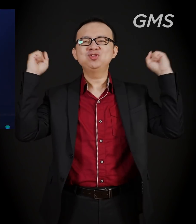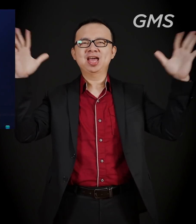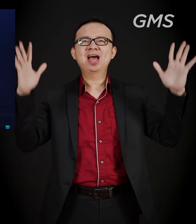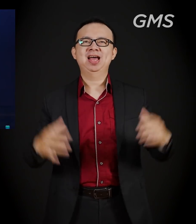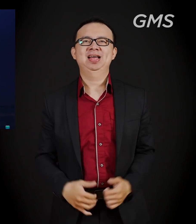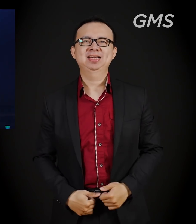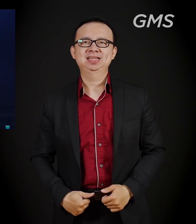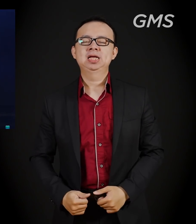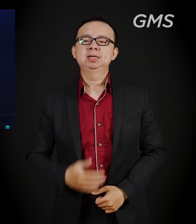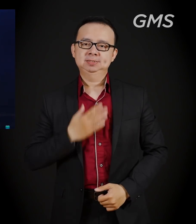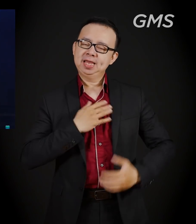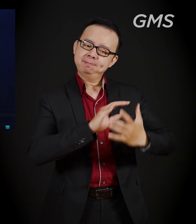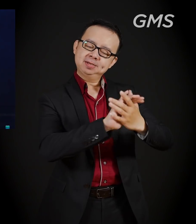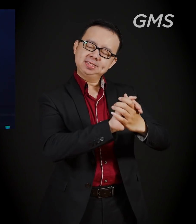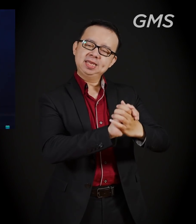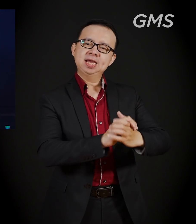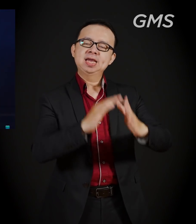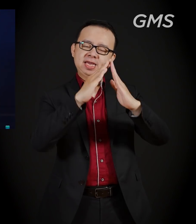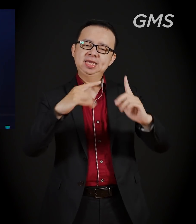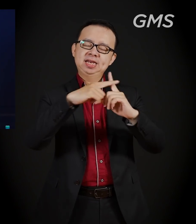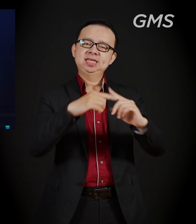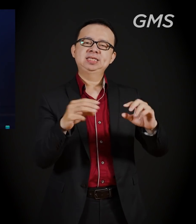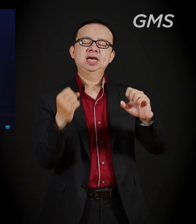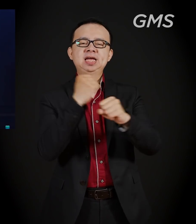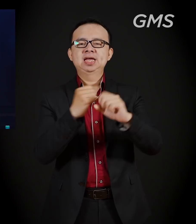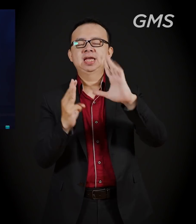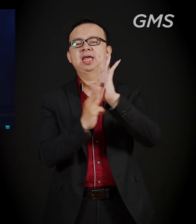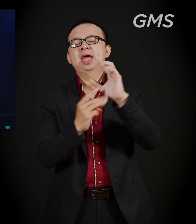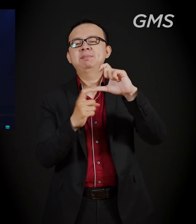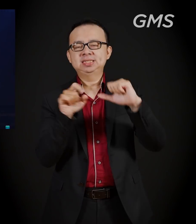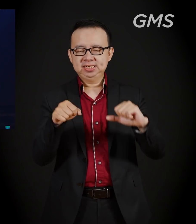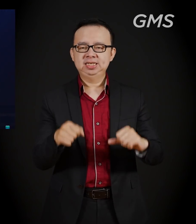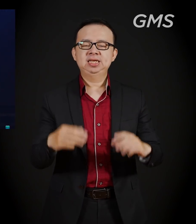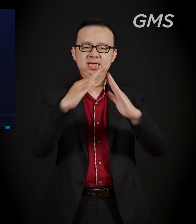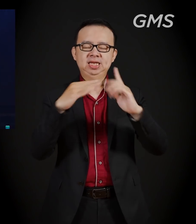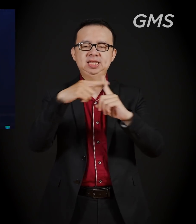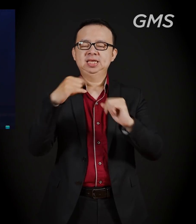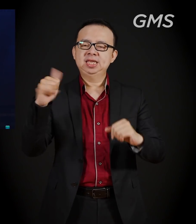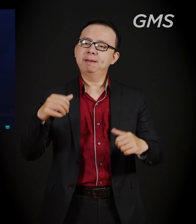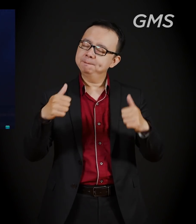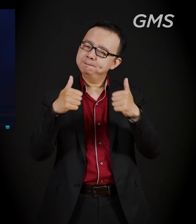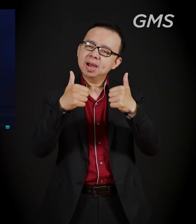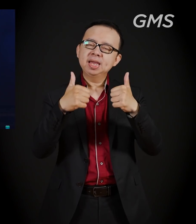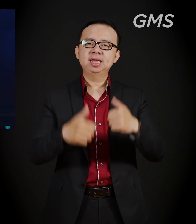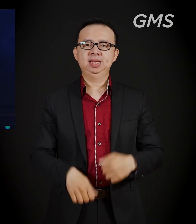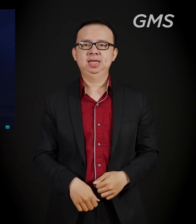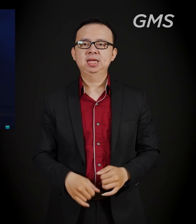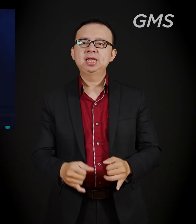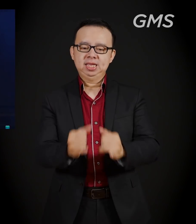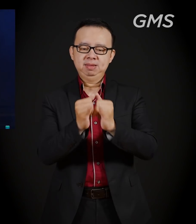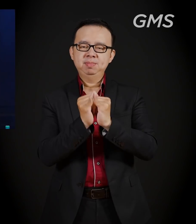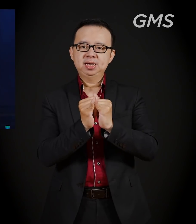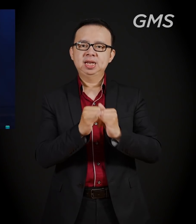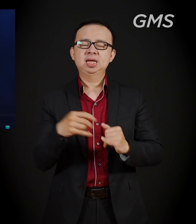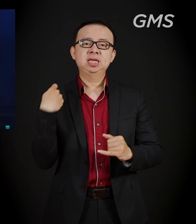dalam Tuhan. Saya percaya gereja Mawar Sharon ini adalah gereja yang baik. Amin. Dan karena itu ibadah-ibadah kita ibadah